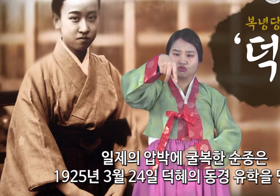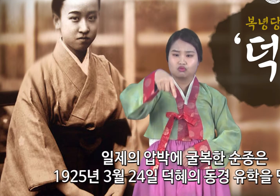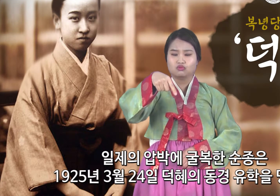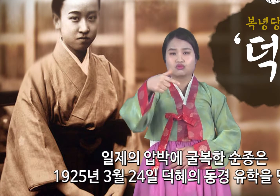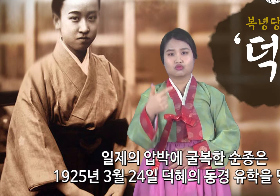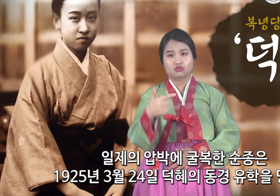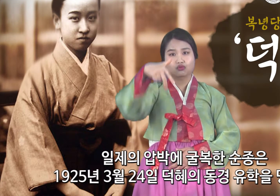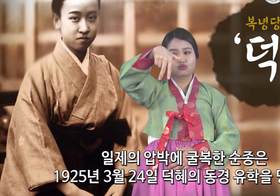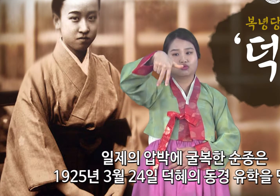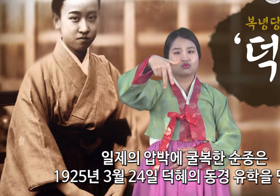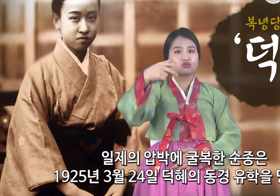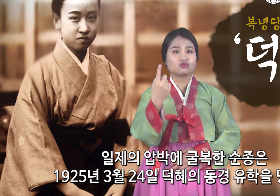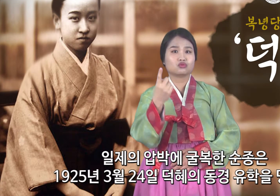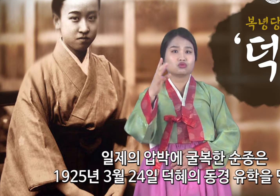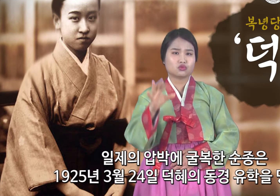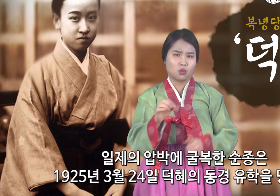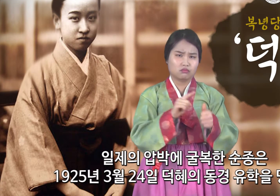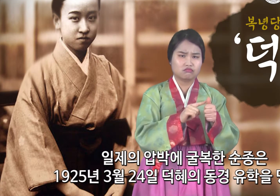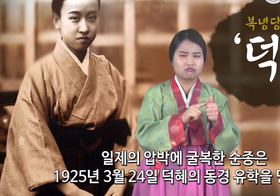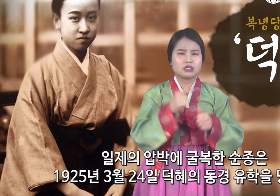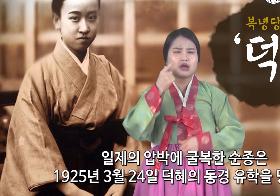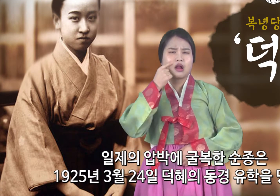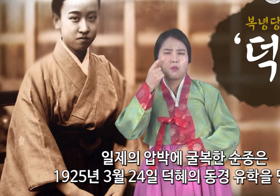일제의 압박에 굴복한 순종은